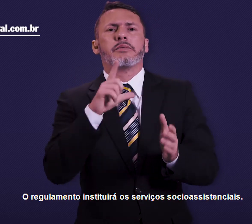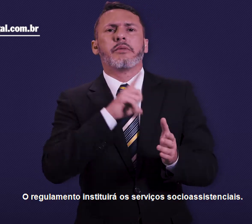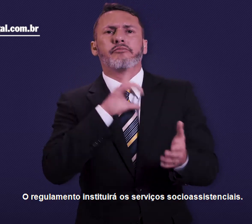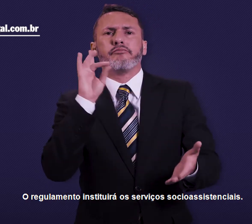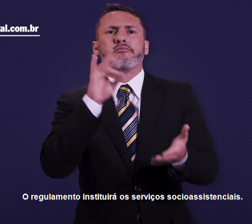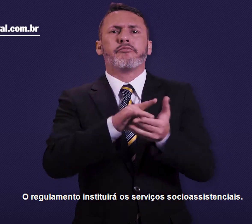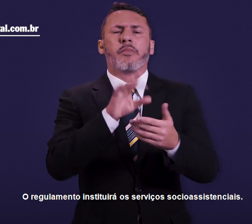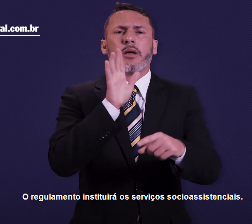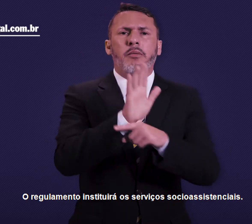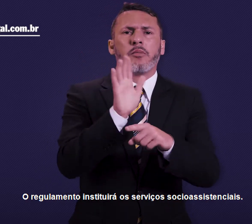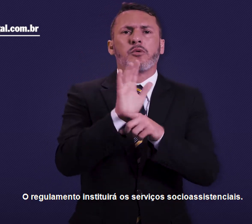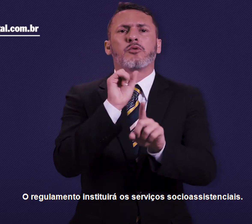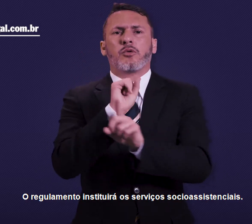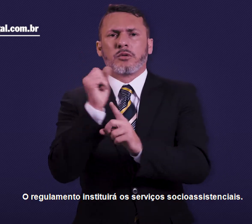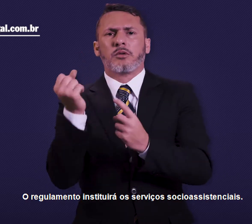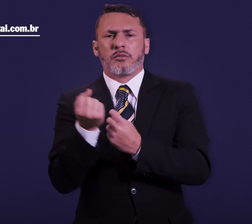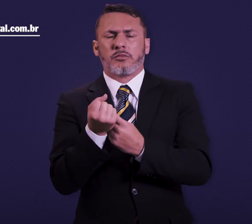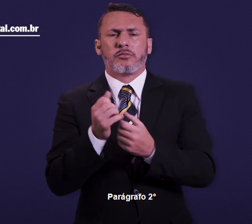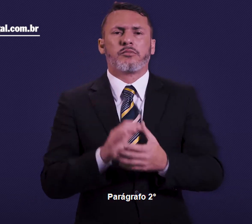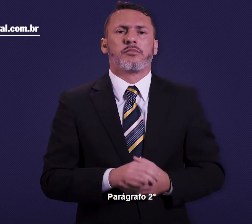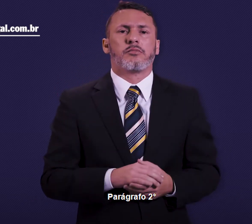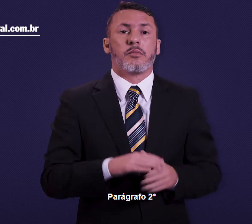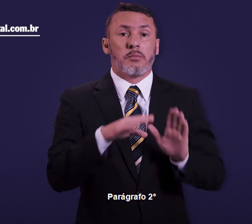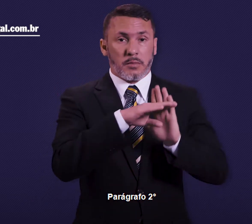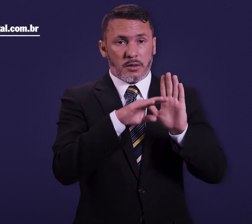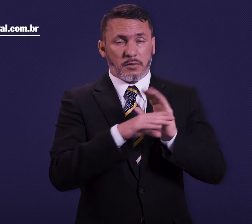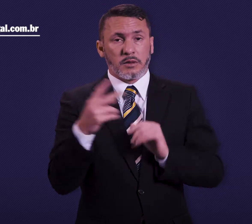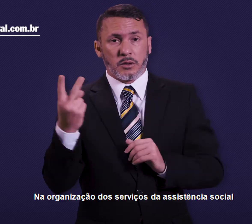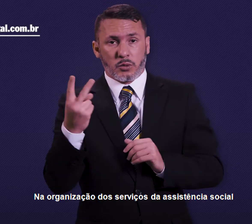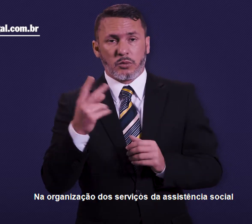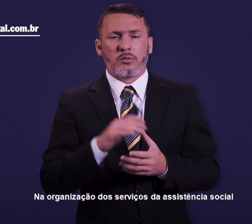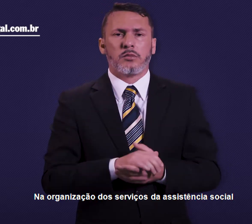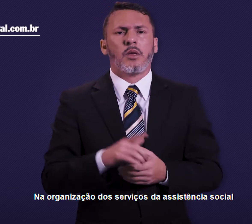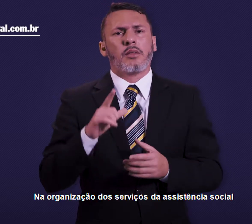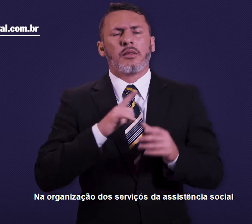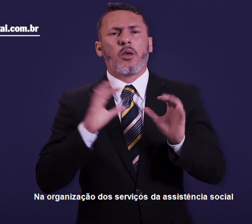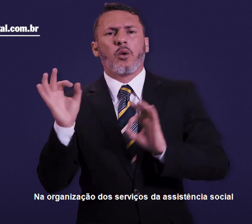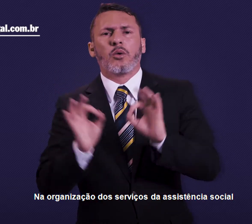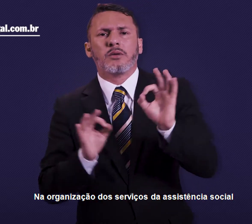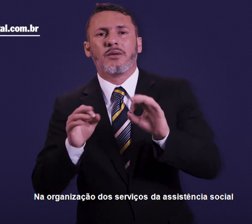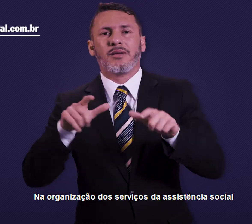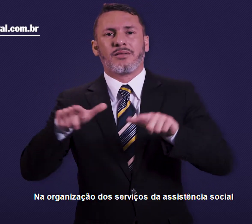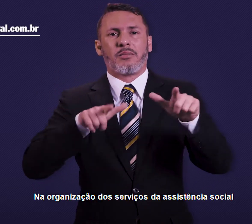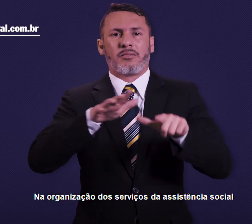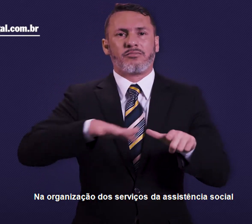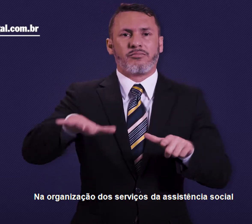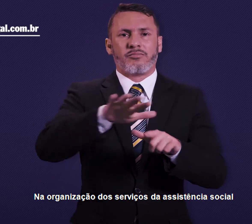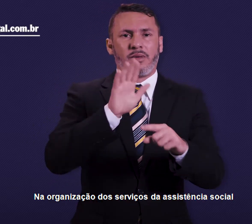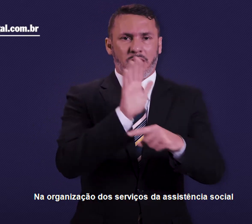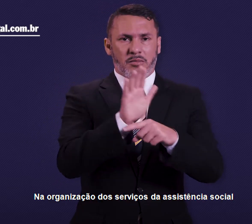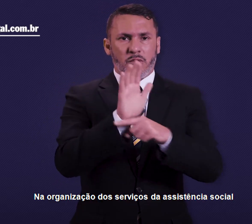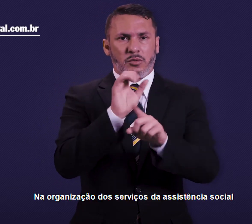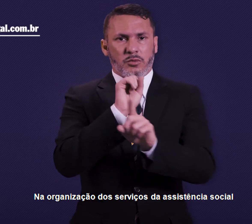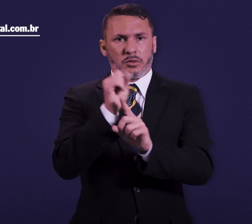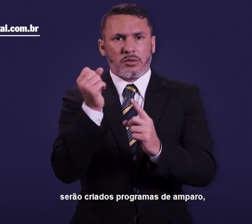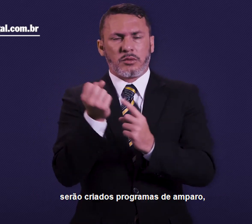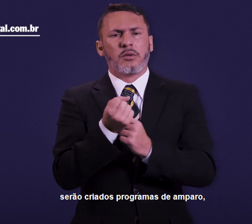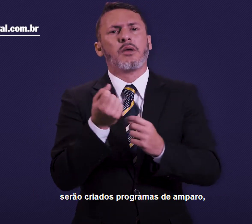serviços socioassistenciais. Parágrafo 2º. Na organização dos serviços da assistência social, serão